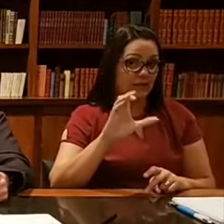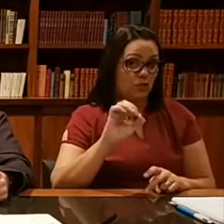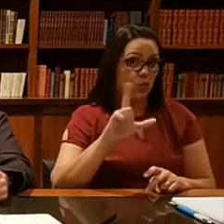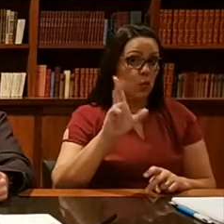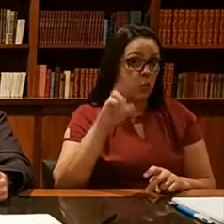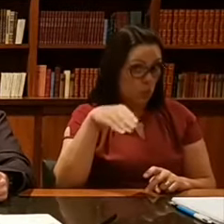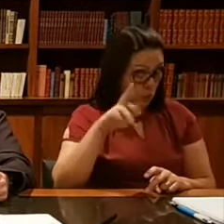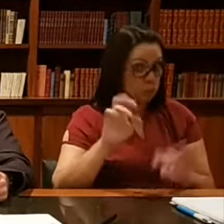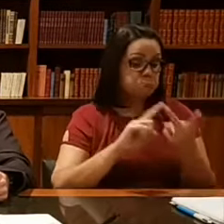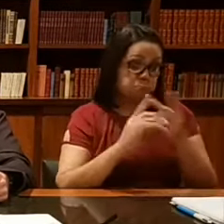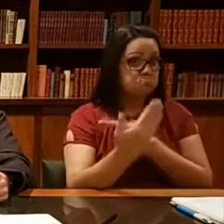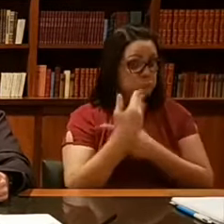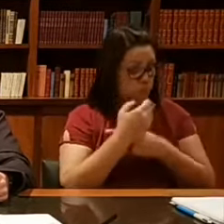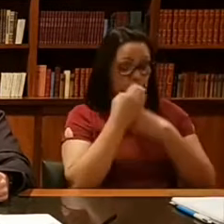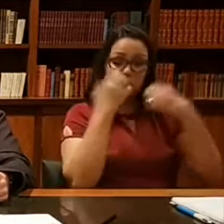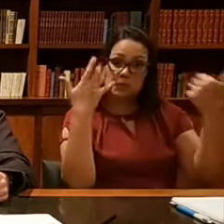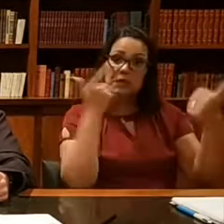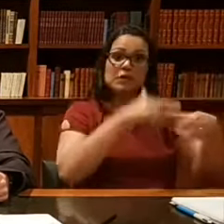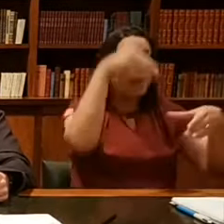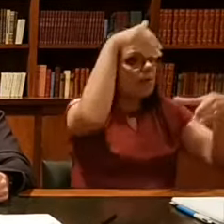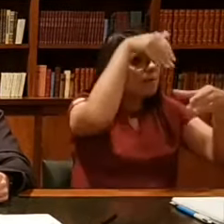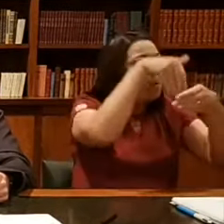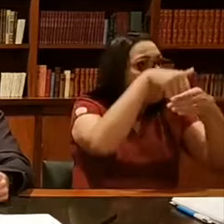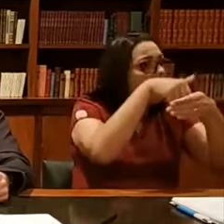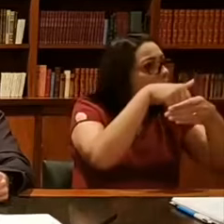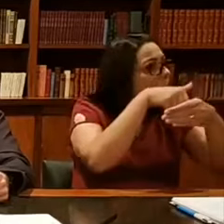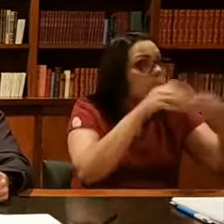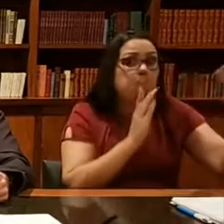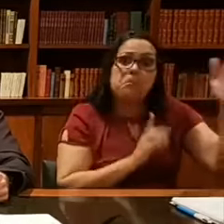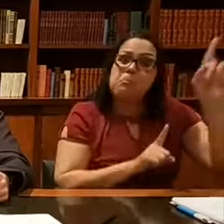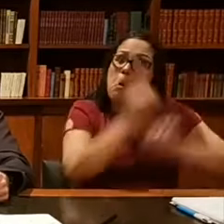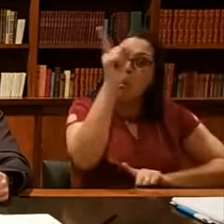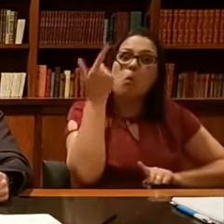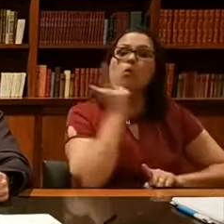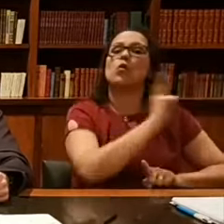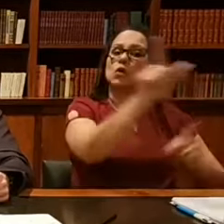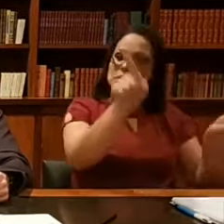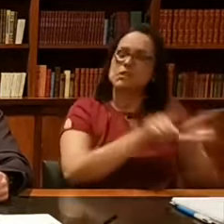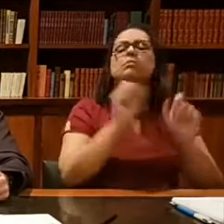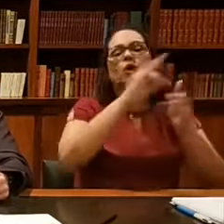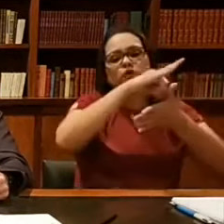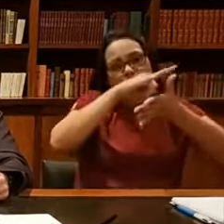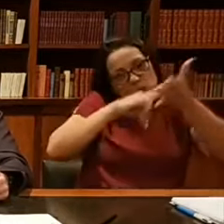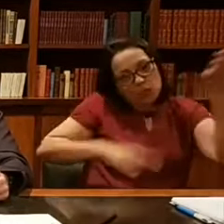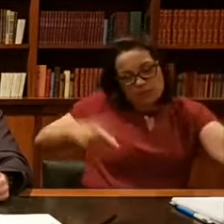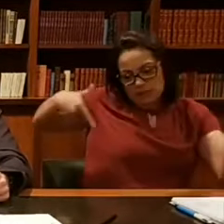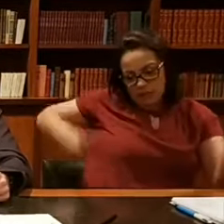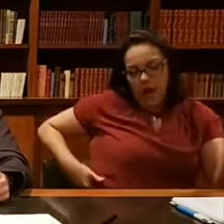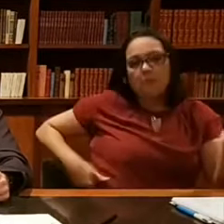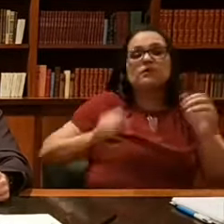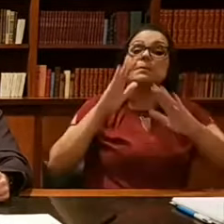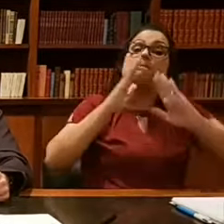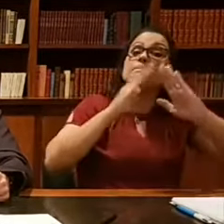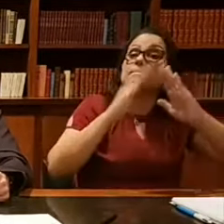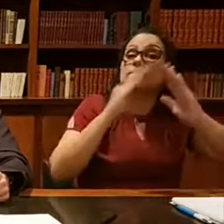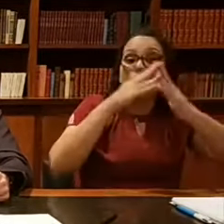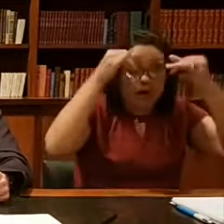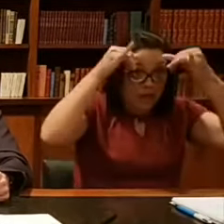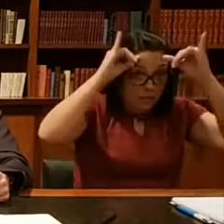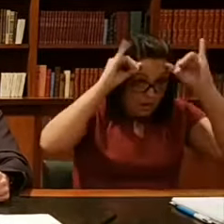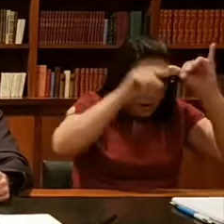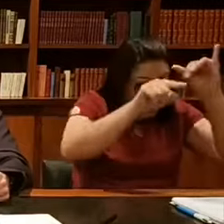questão e foi com um placar bastante elástico a aprovação do porte estendido. Então, você que está no campo, você não precisa ter porte